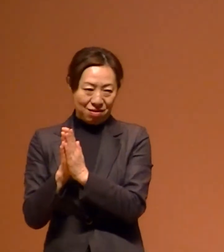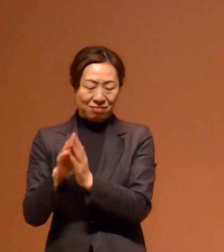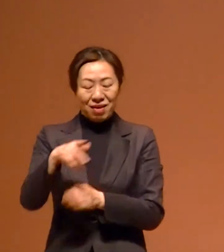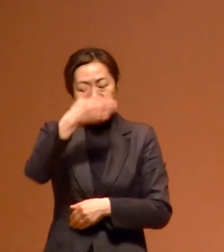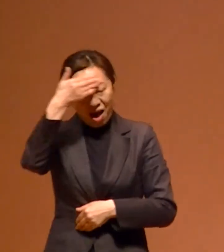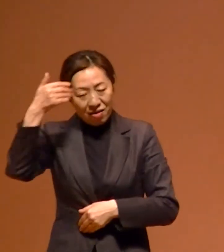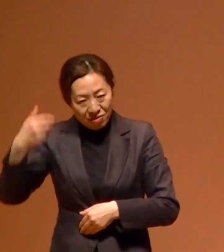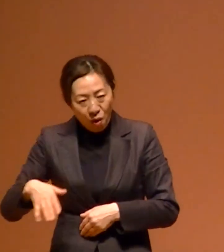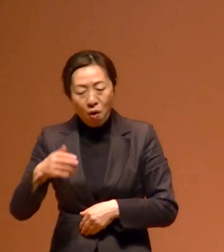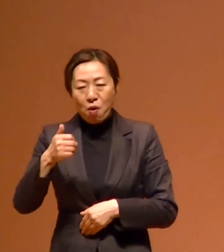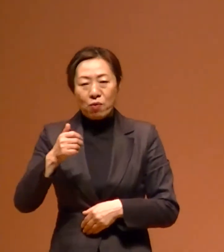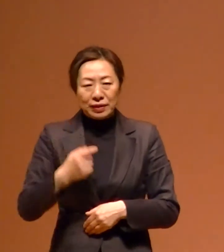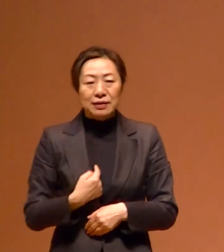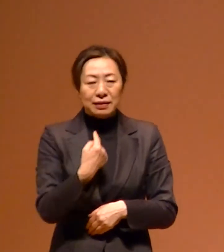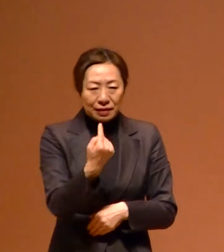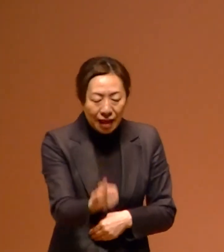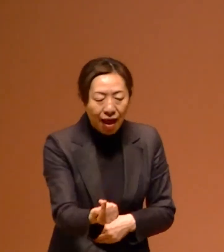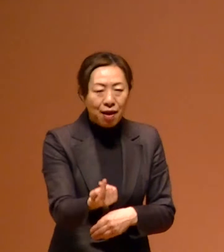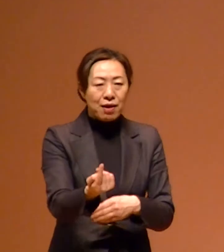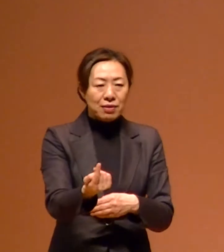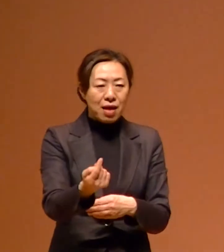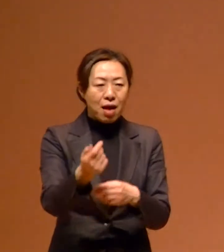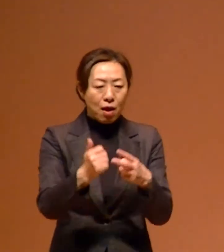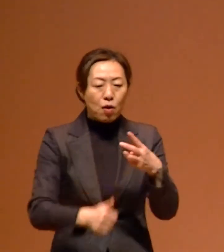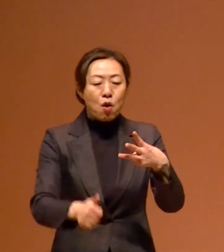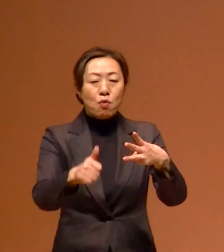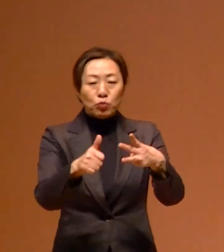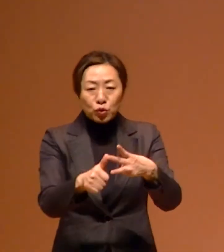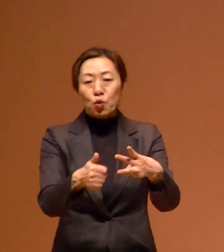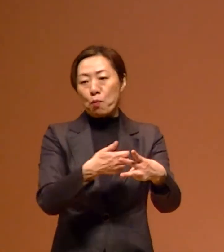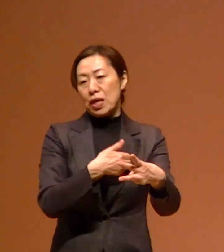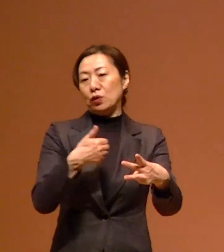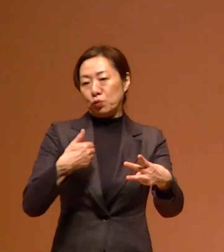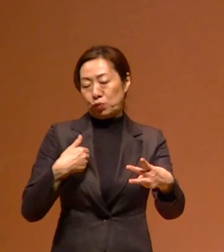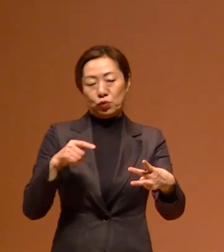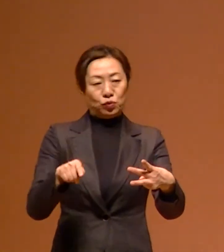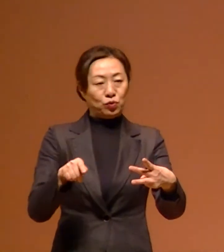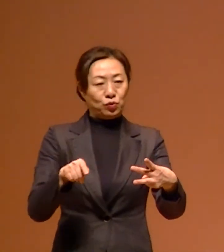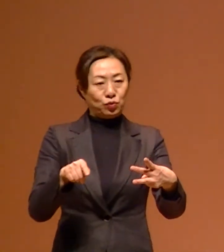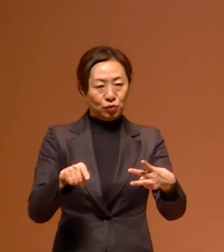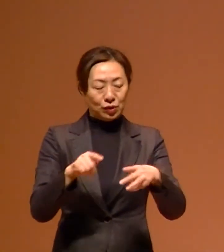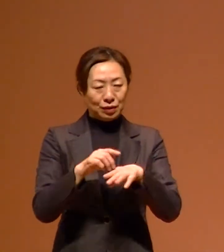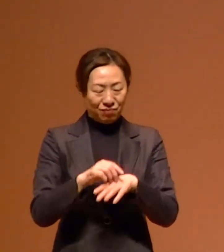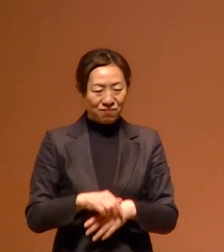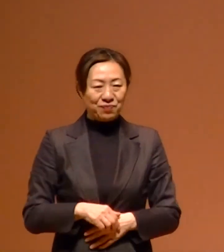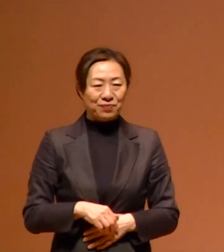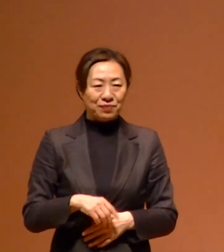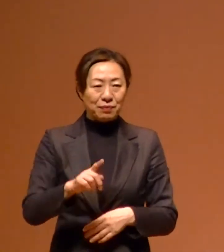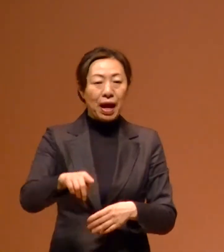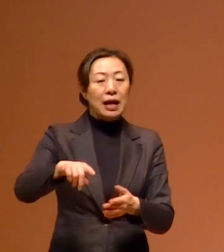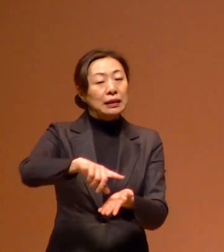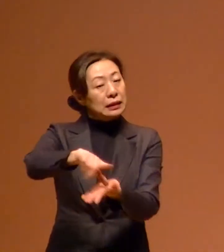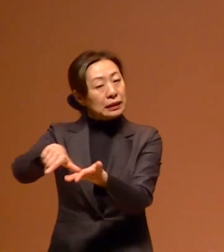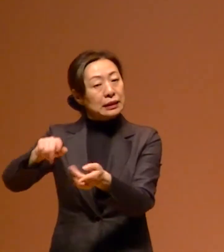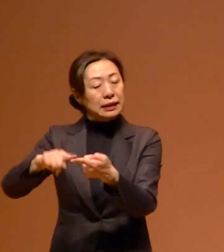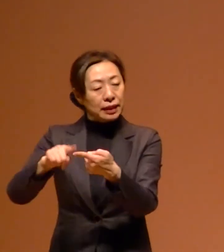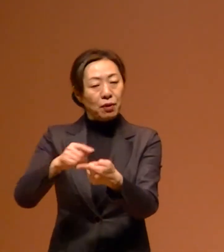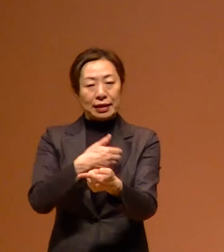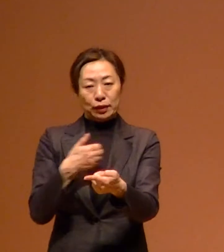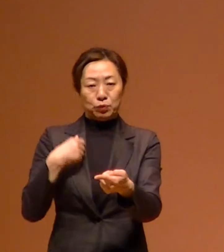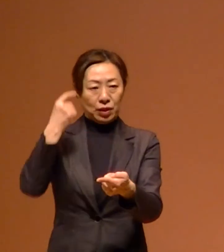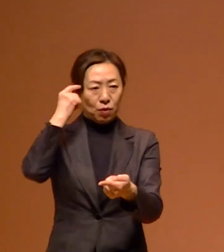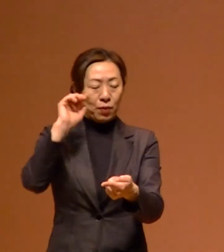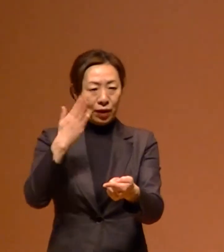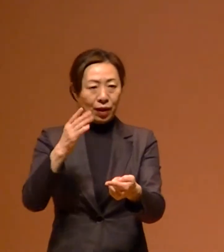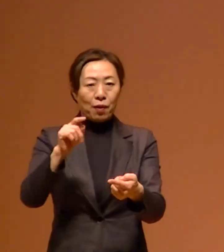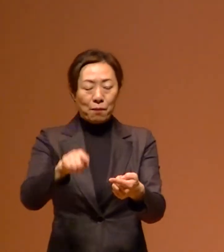やっと息子も確認、向こうは地域的には大丈夫だったんですけども、向こうが